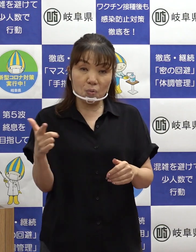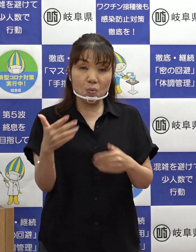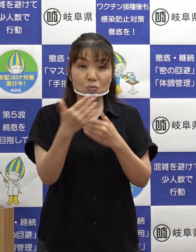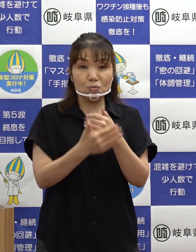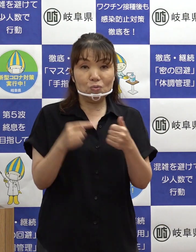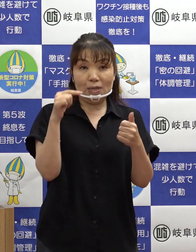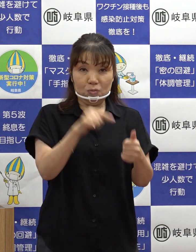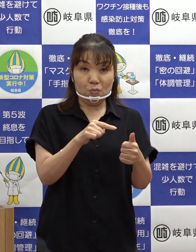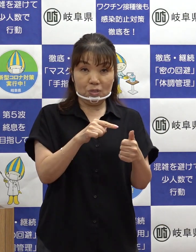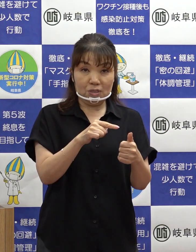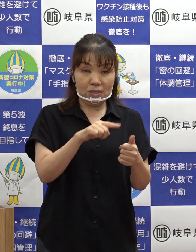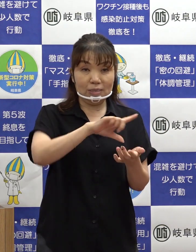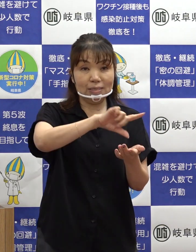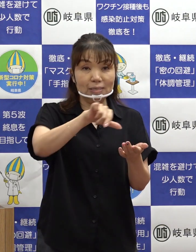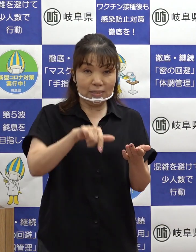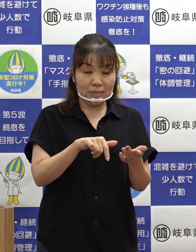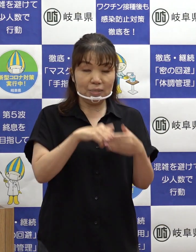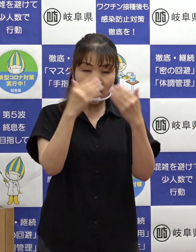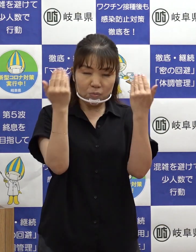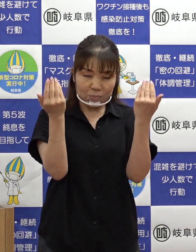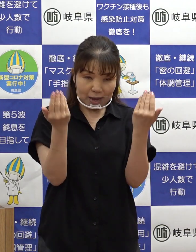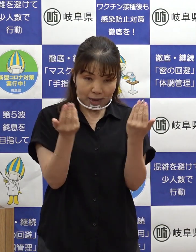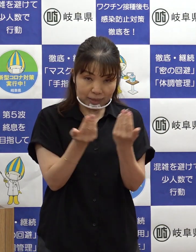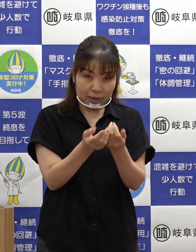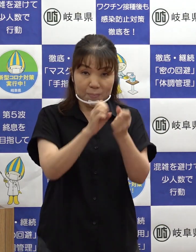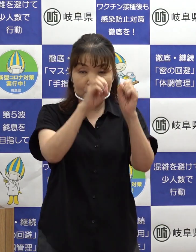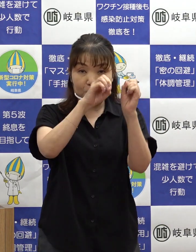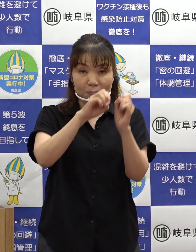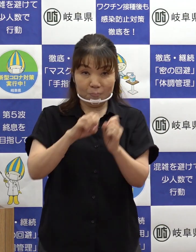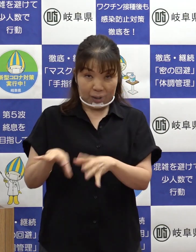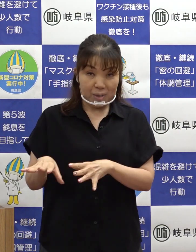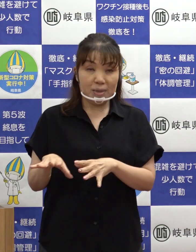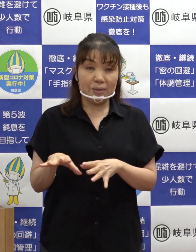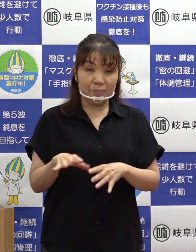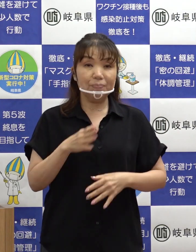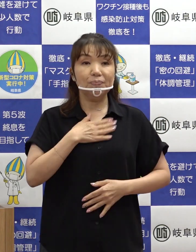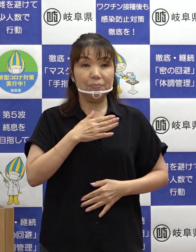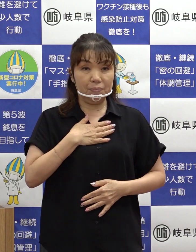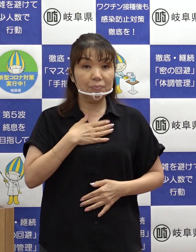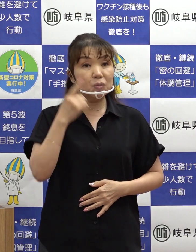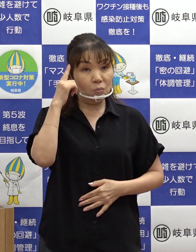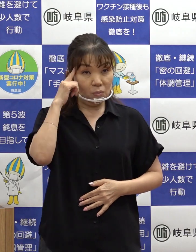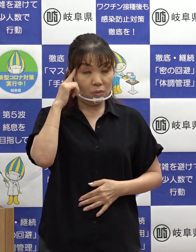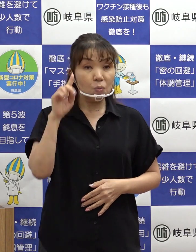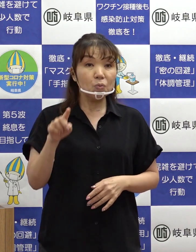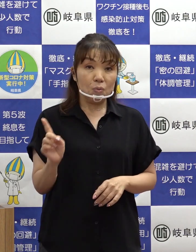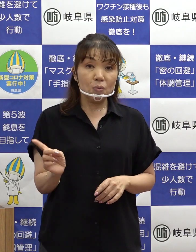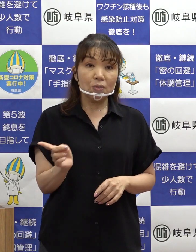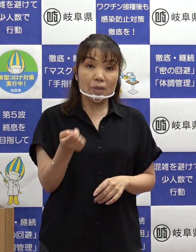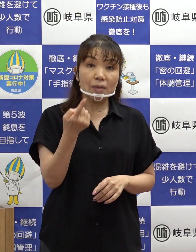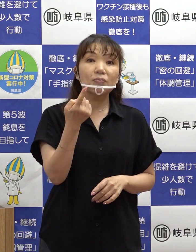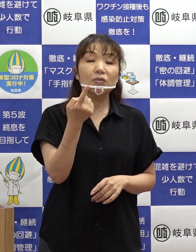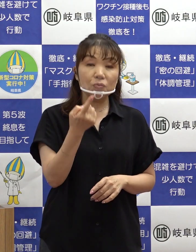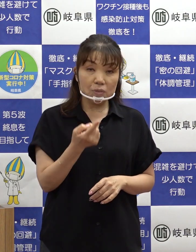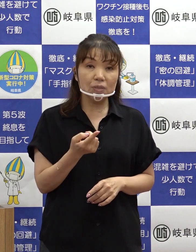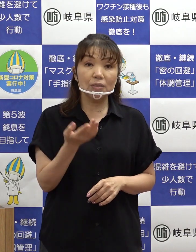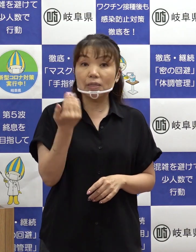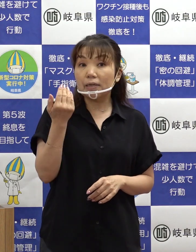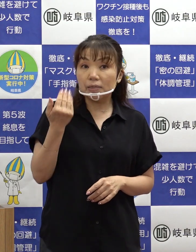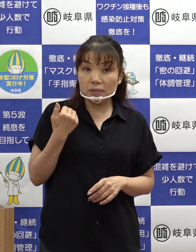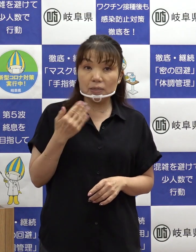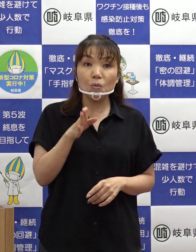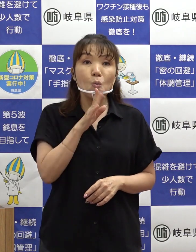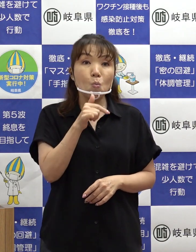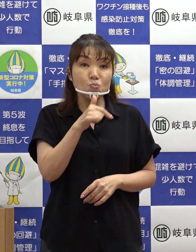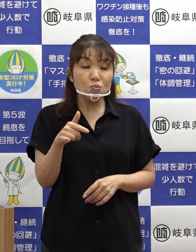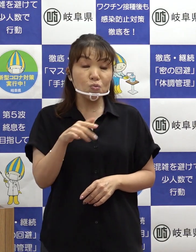ですが、いずれも、完全に解除というふうに、承知しておりますが、このタイミングで、先ほど本